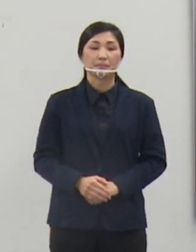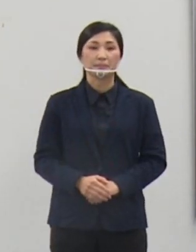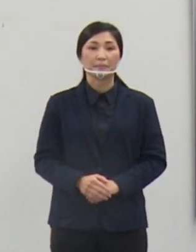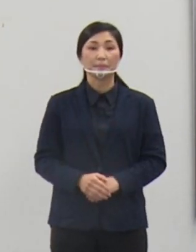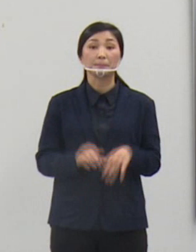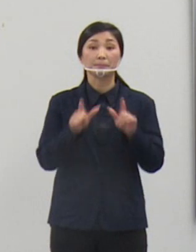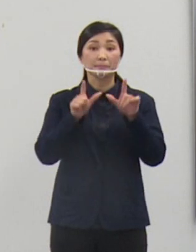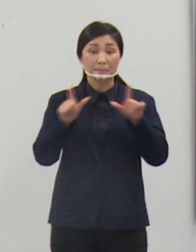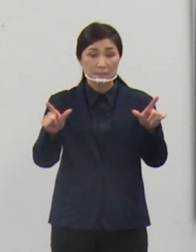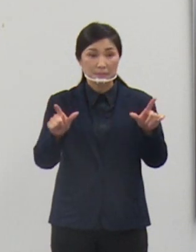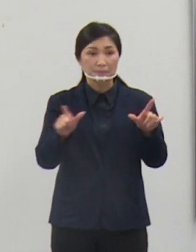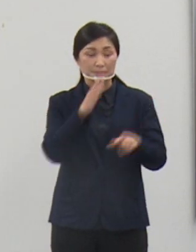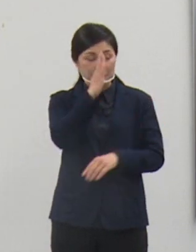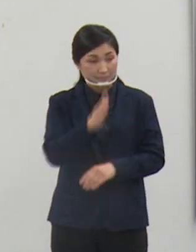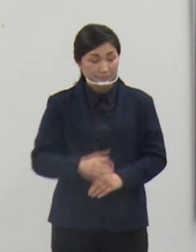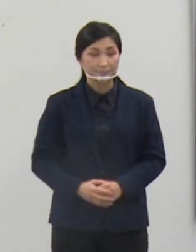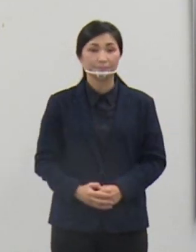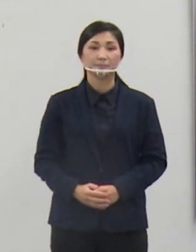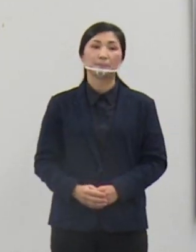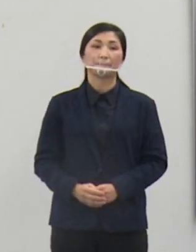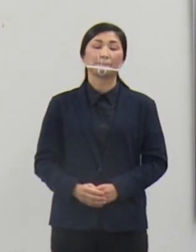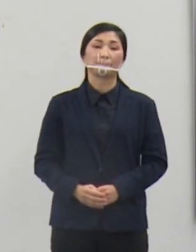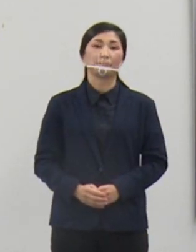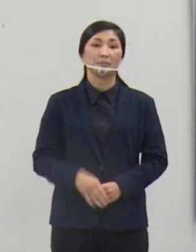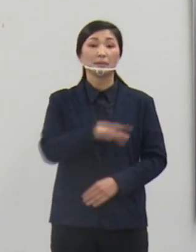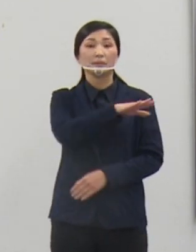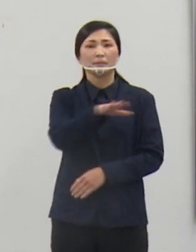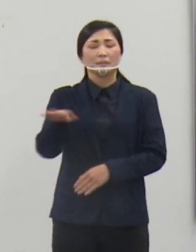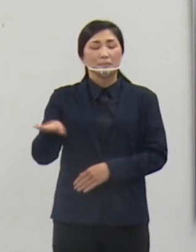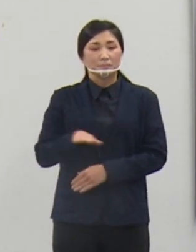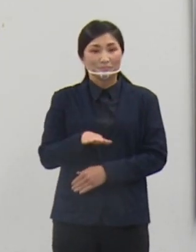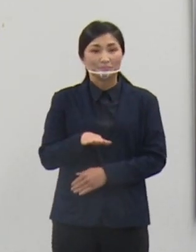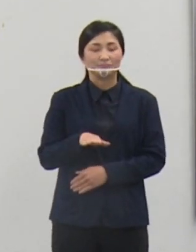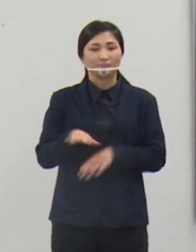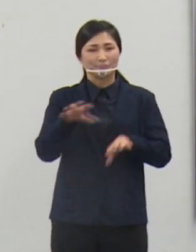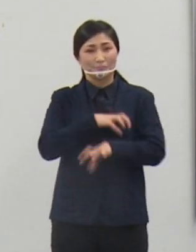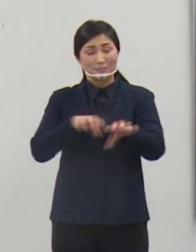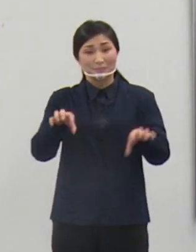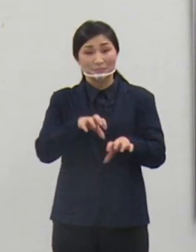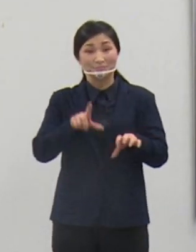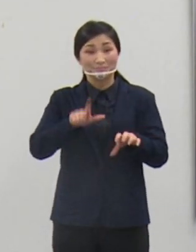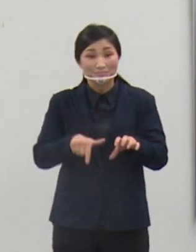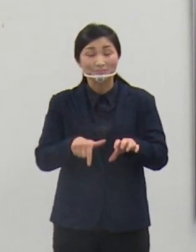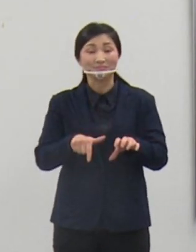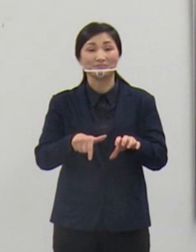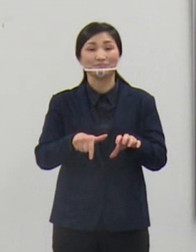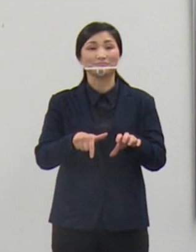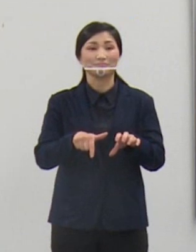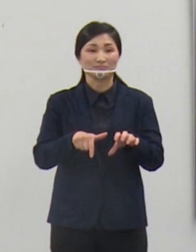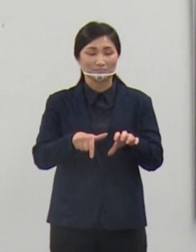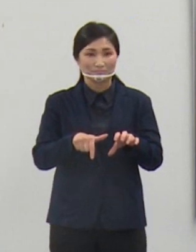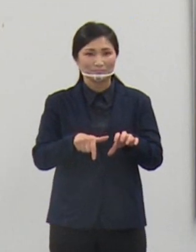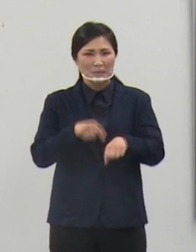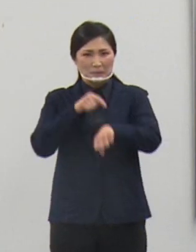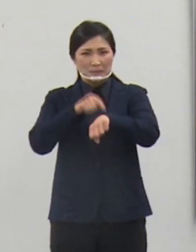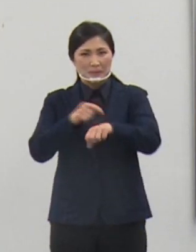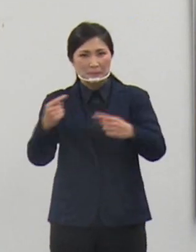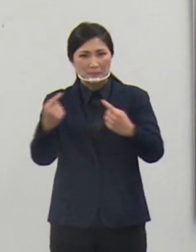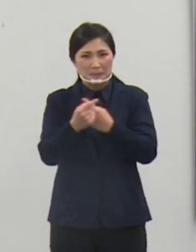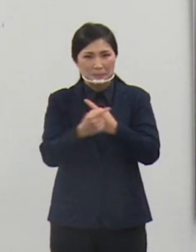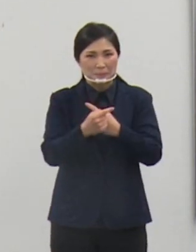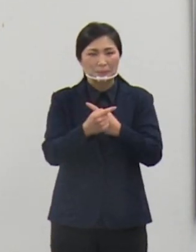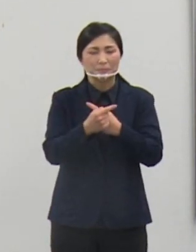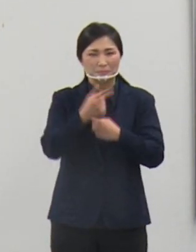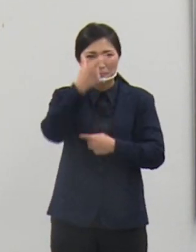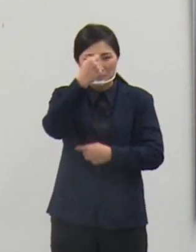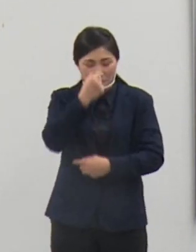ございますのでお願いいたします。 はい、皆さん大変お忙しいところ、時間の変更をしてご迷惑をおかけし